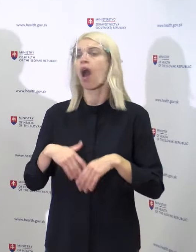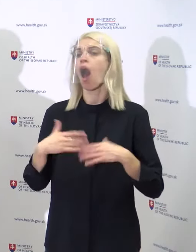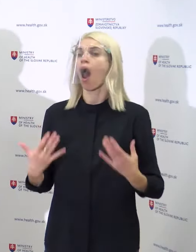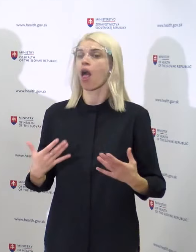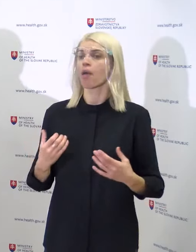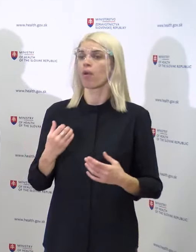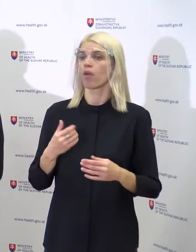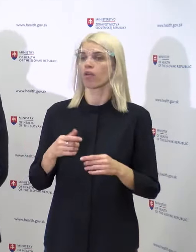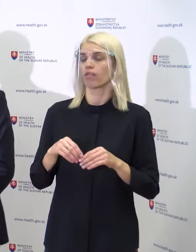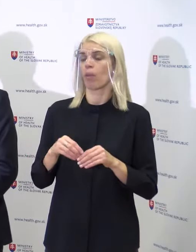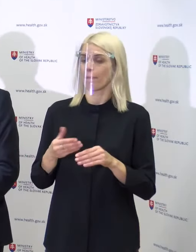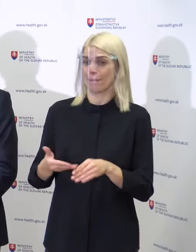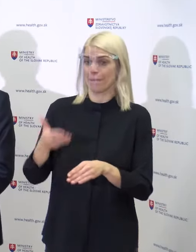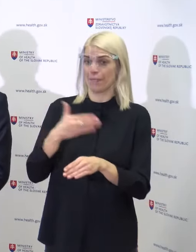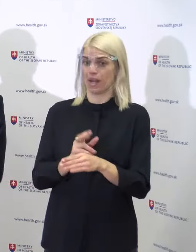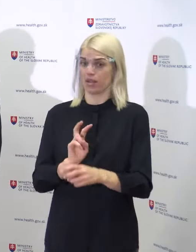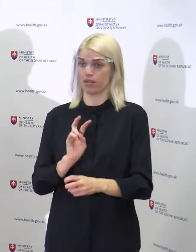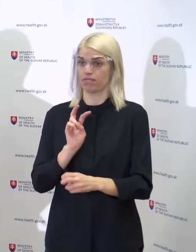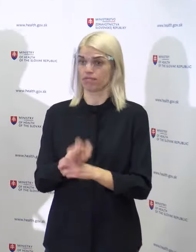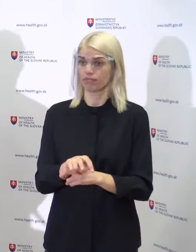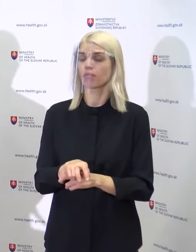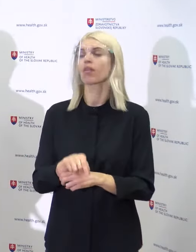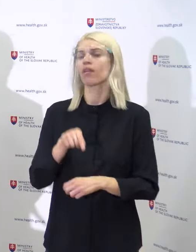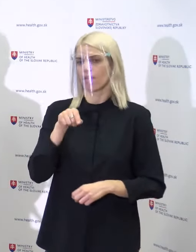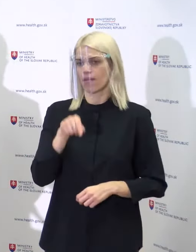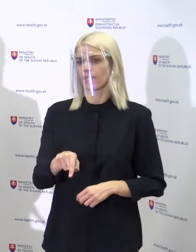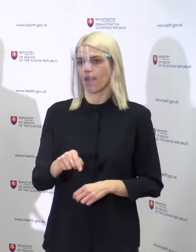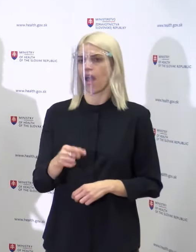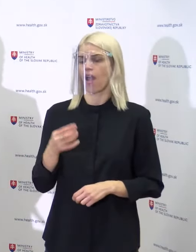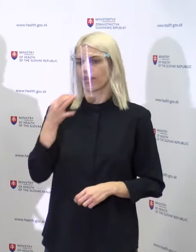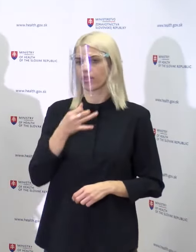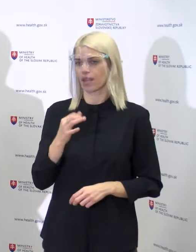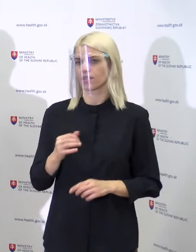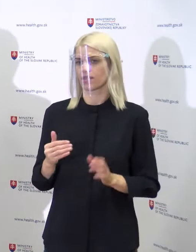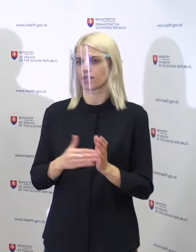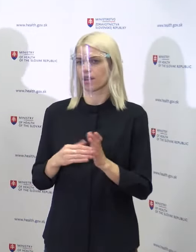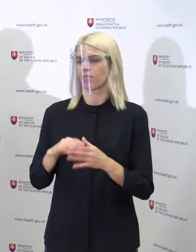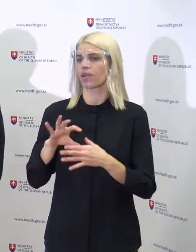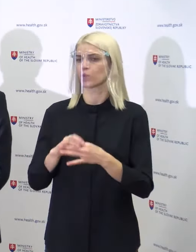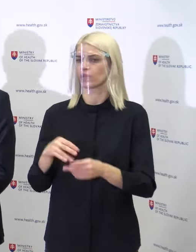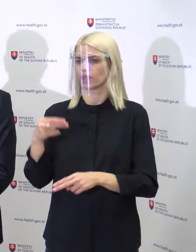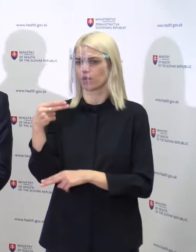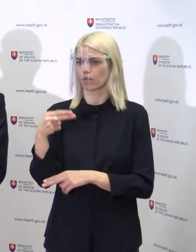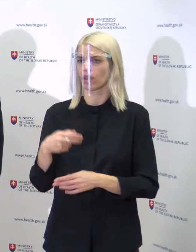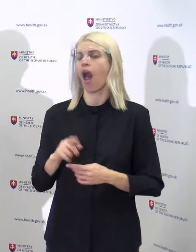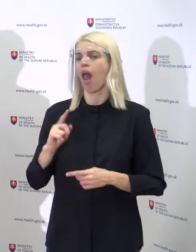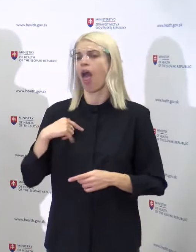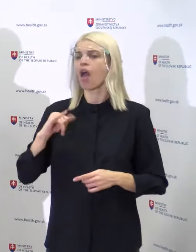tak... Pred nástupom. Ale tie detaily už samozrejme budú riešiť a potom aj konzílium spoločne s hygienikmi.